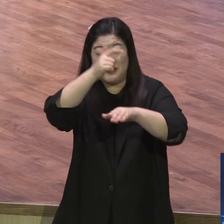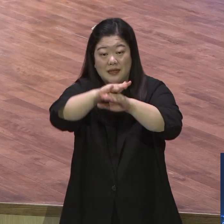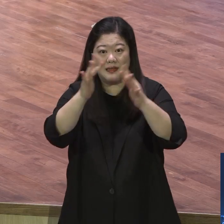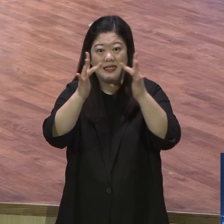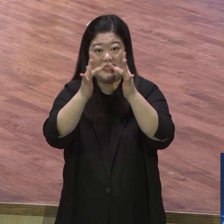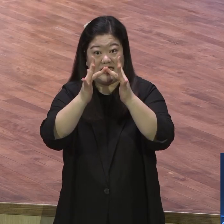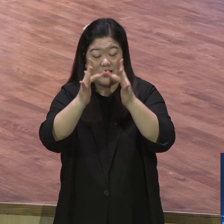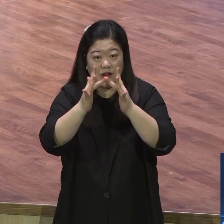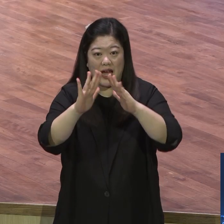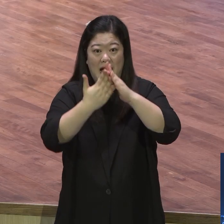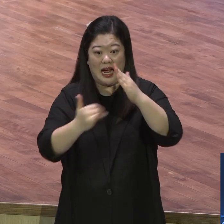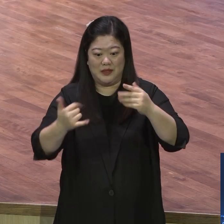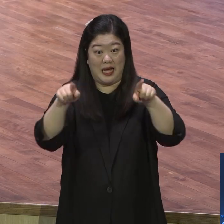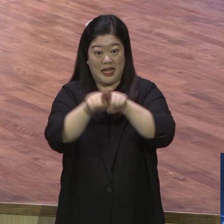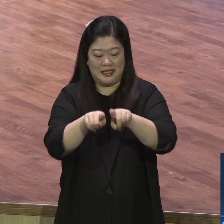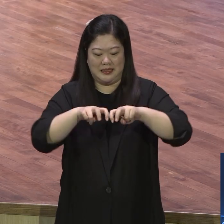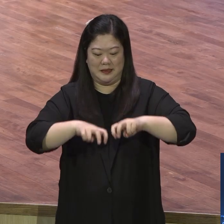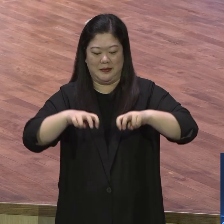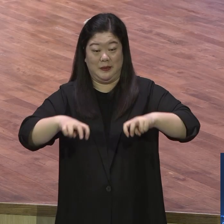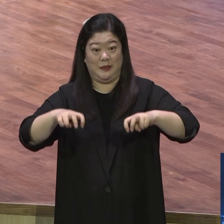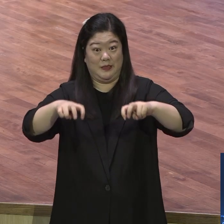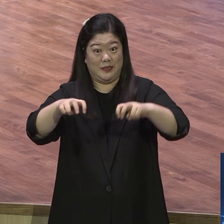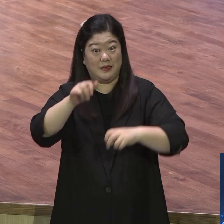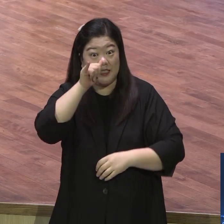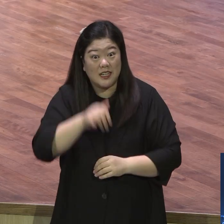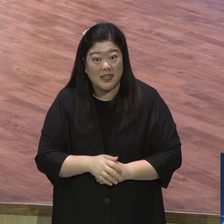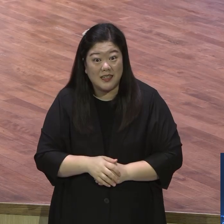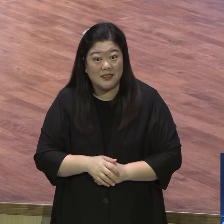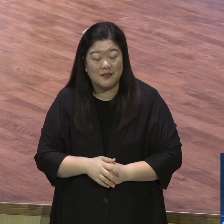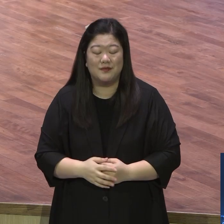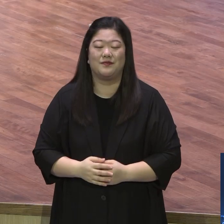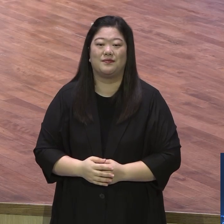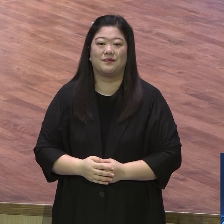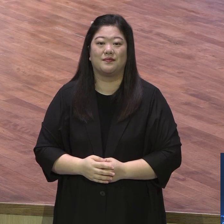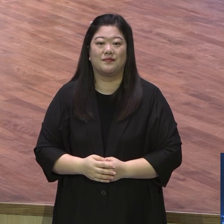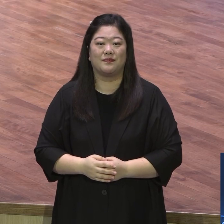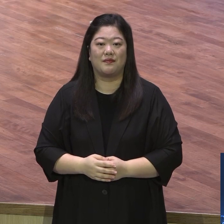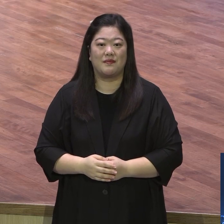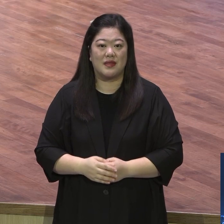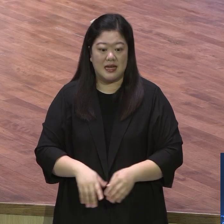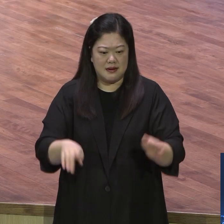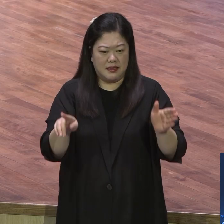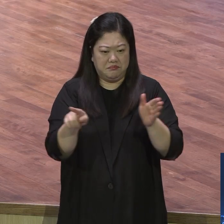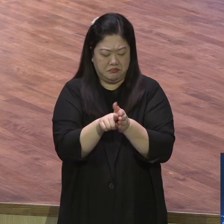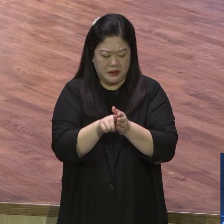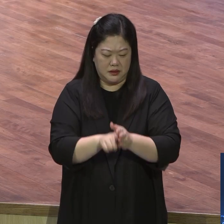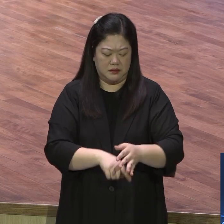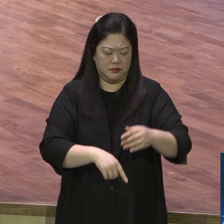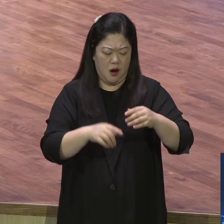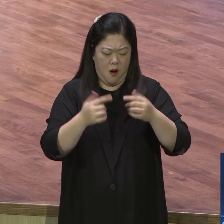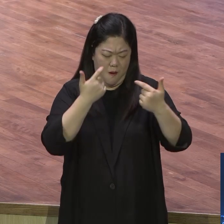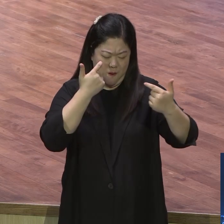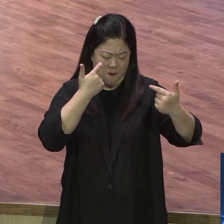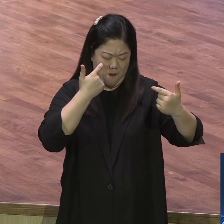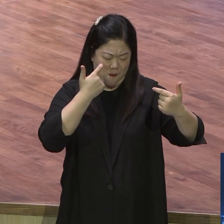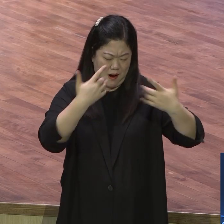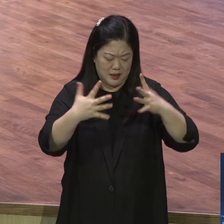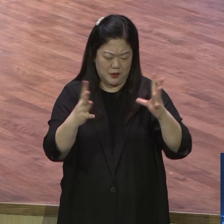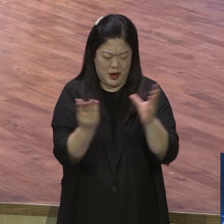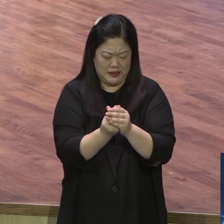있는데 가족들이 가족들 중에 절대 믿음 한 사람만 있으면 그 가정 다 살아래요 대강